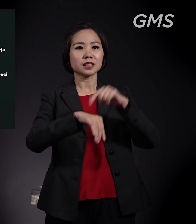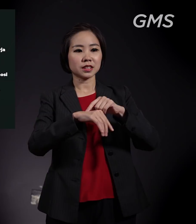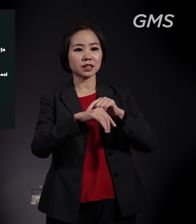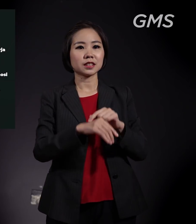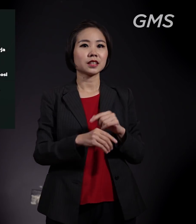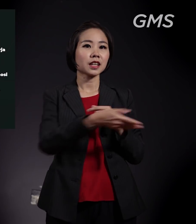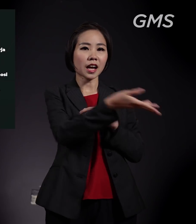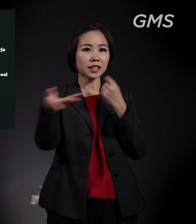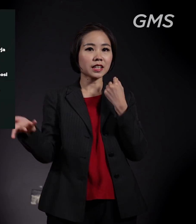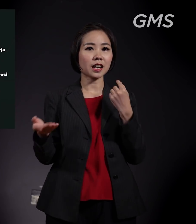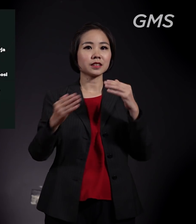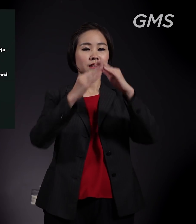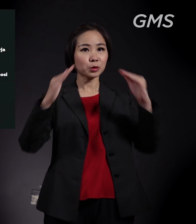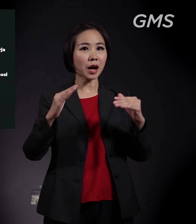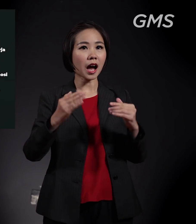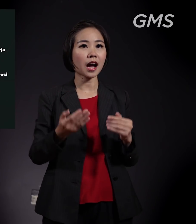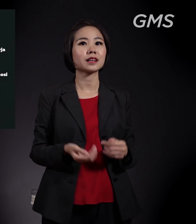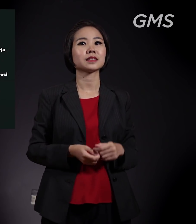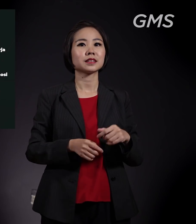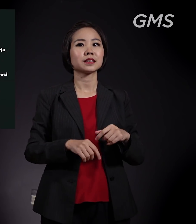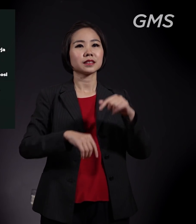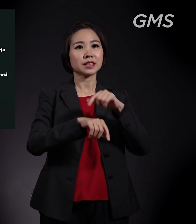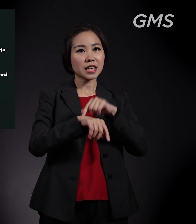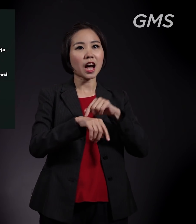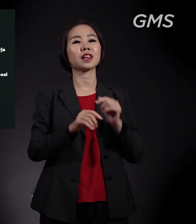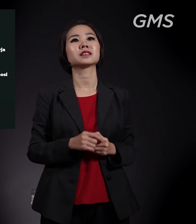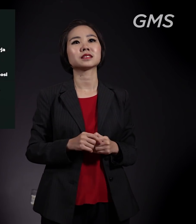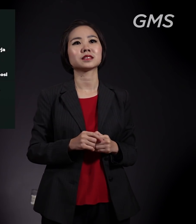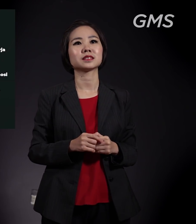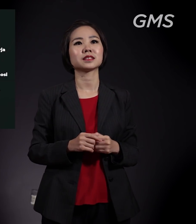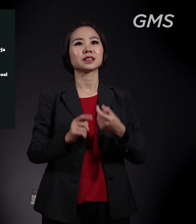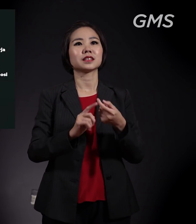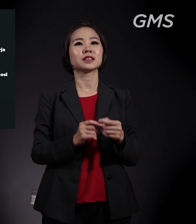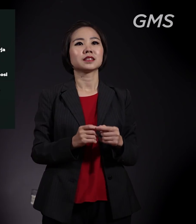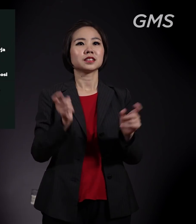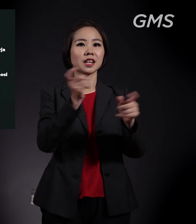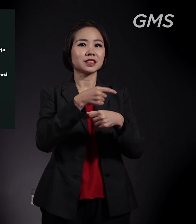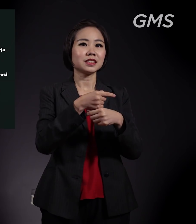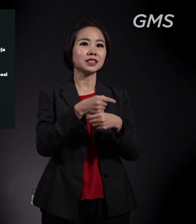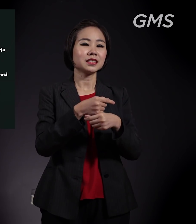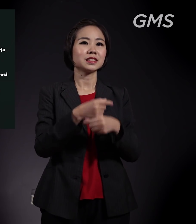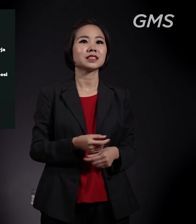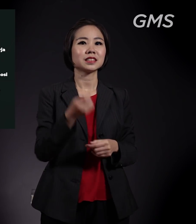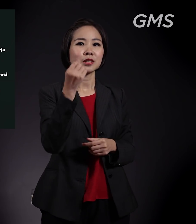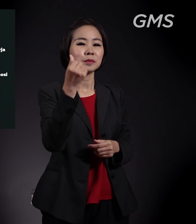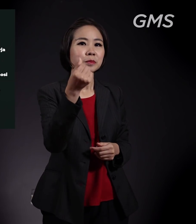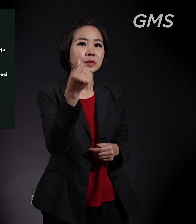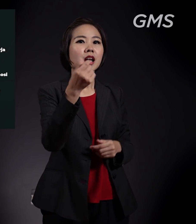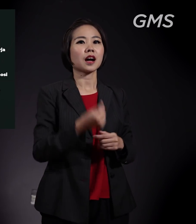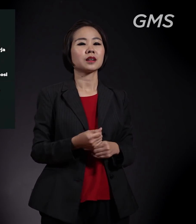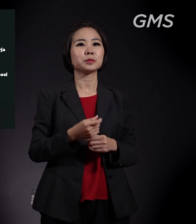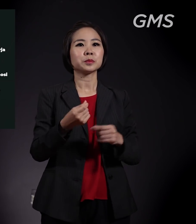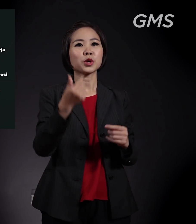bisa memanfaatkan voucher promo ini supaya Anda bisa belanja dengan lebih murah. Fitur yang kedua